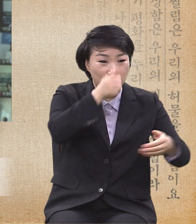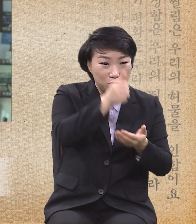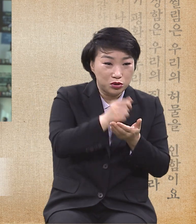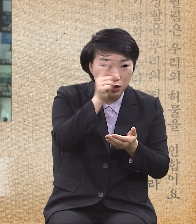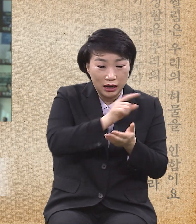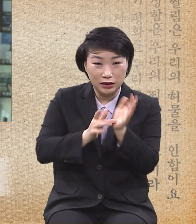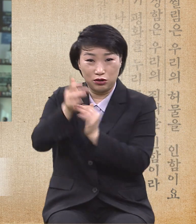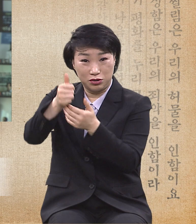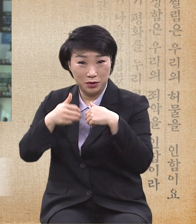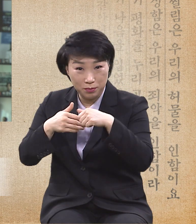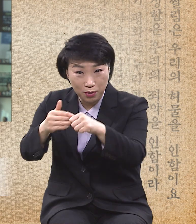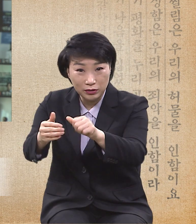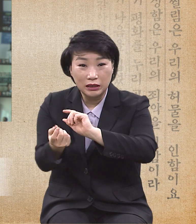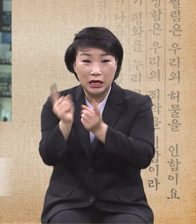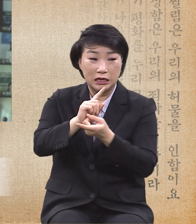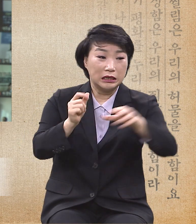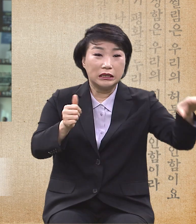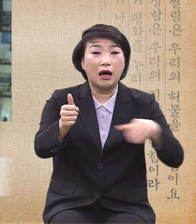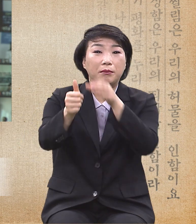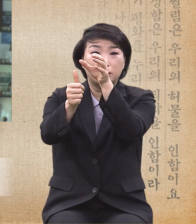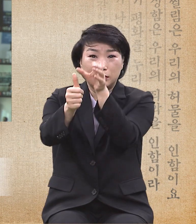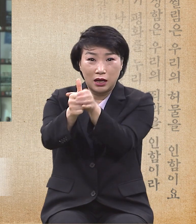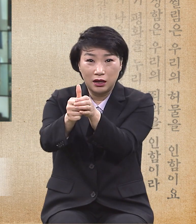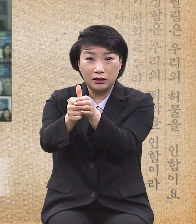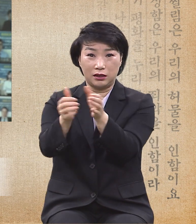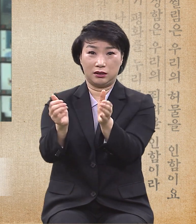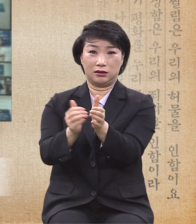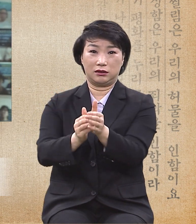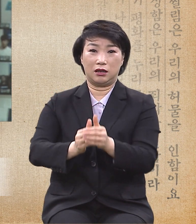죄악을 그에게 담당시키셨도다.